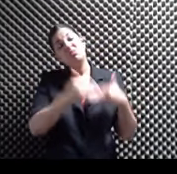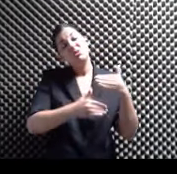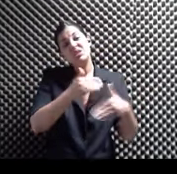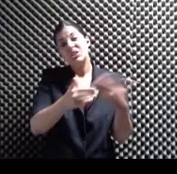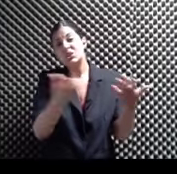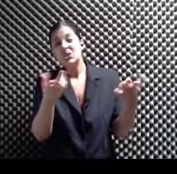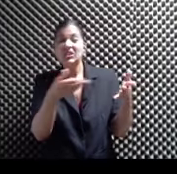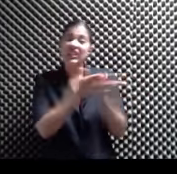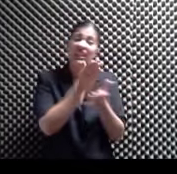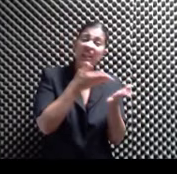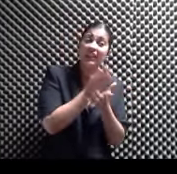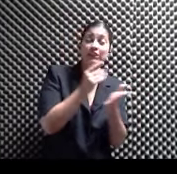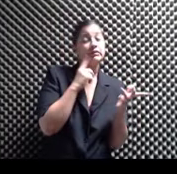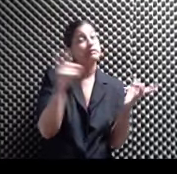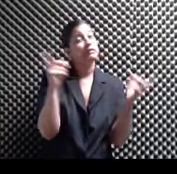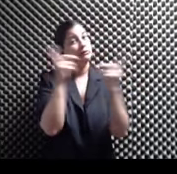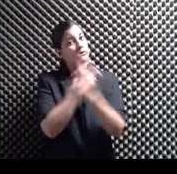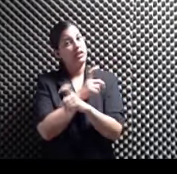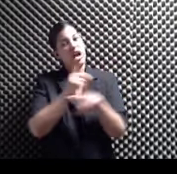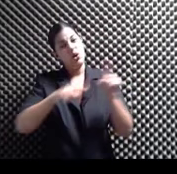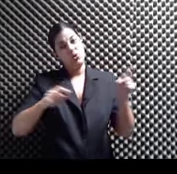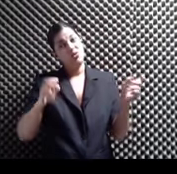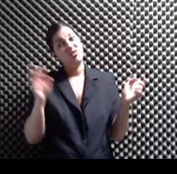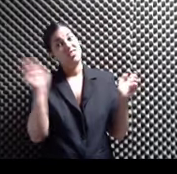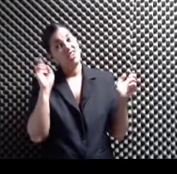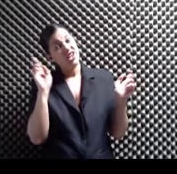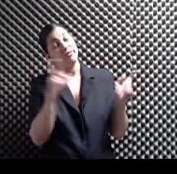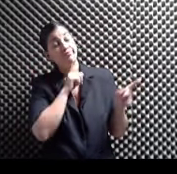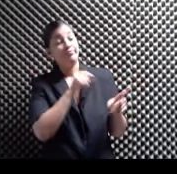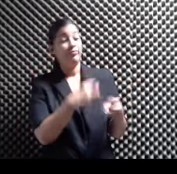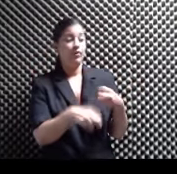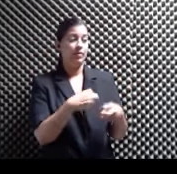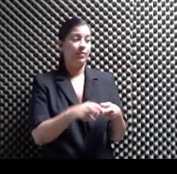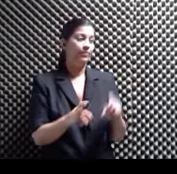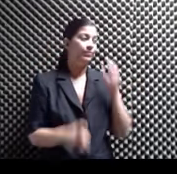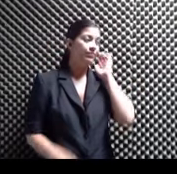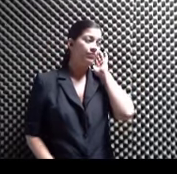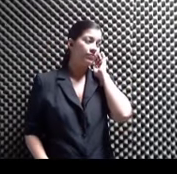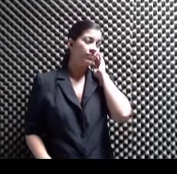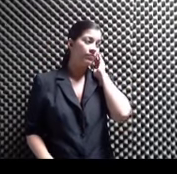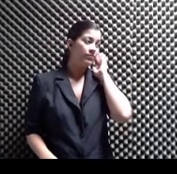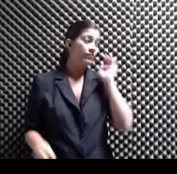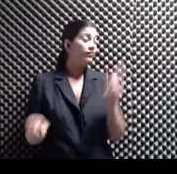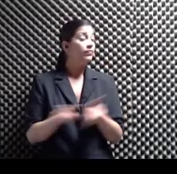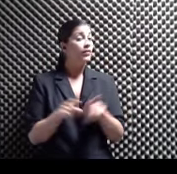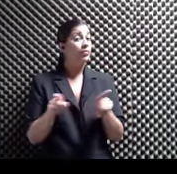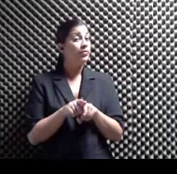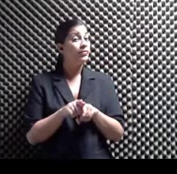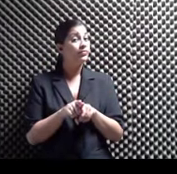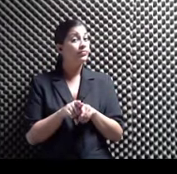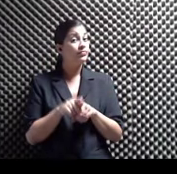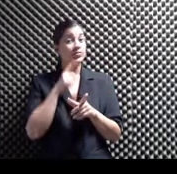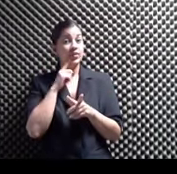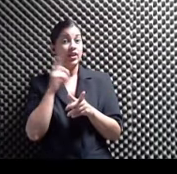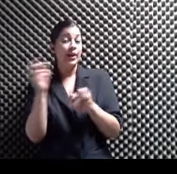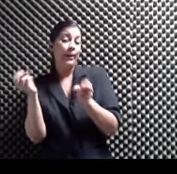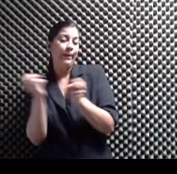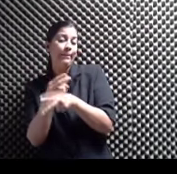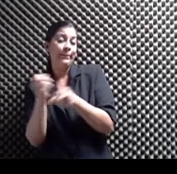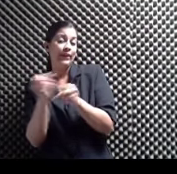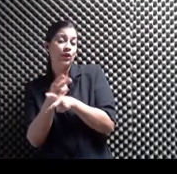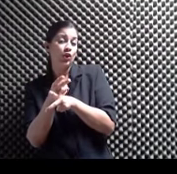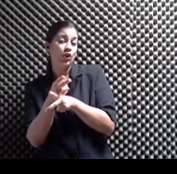la situación. Hay emisoras que tienen ese problema. No obstante, hay que decir que dentro del periodismo